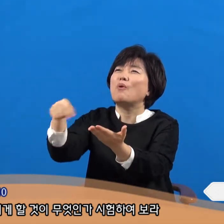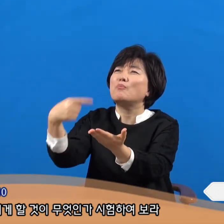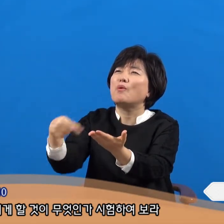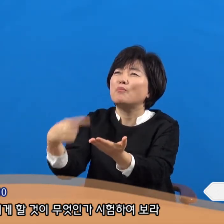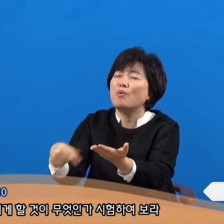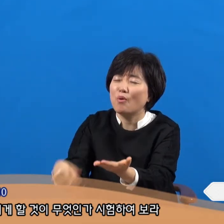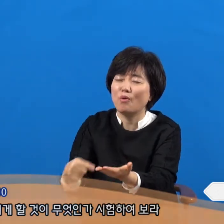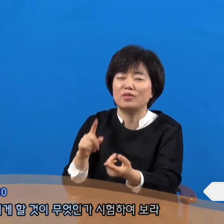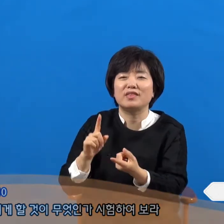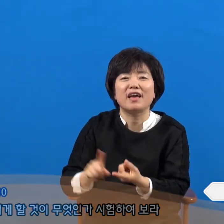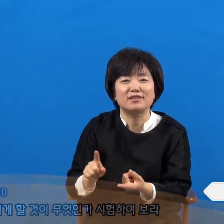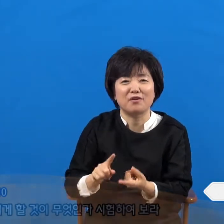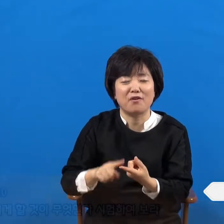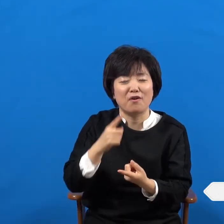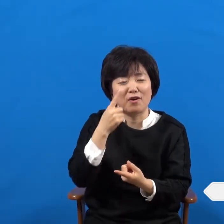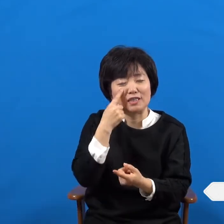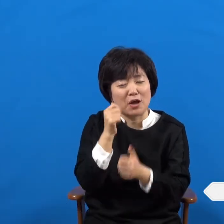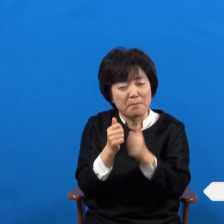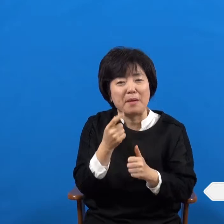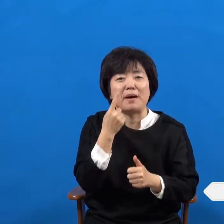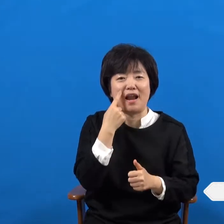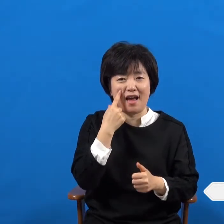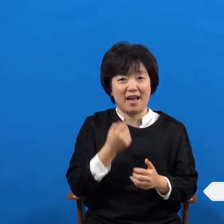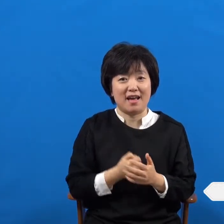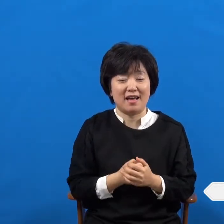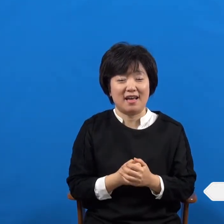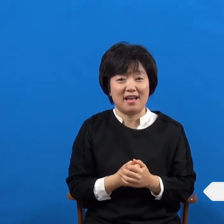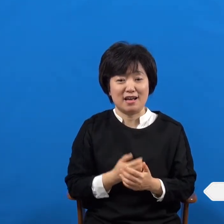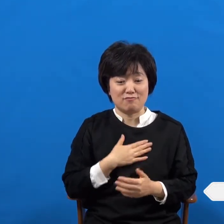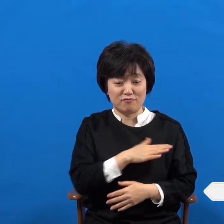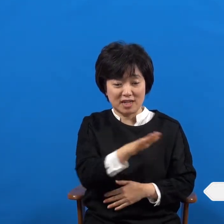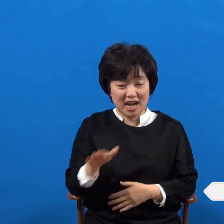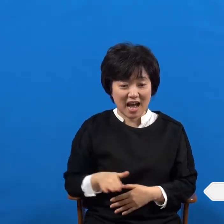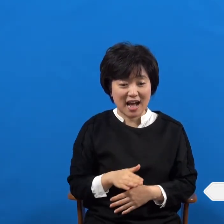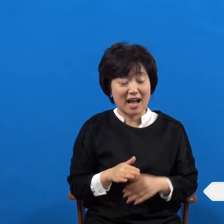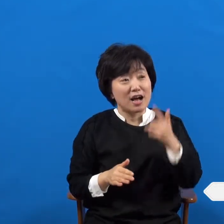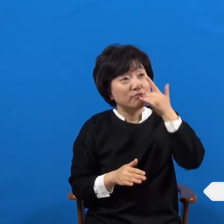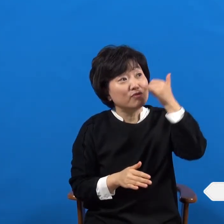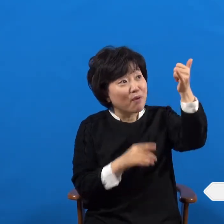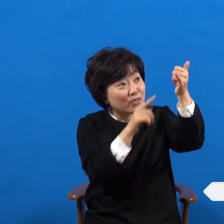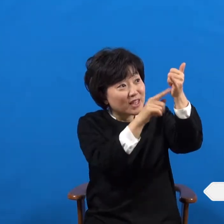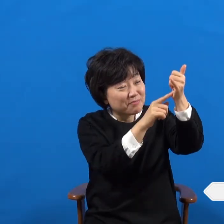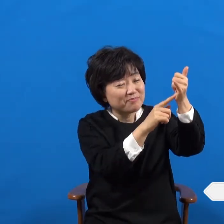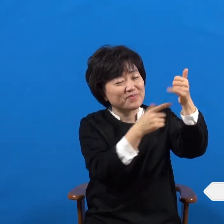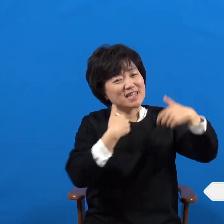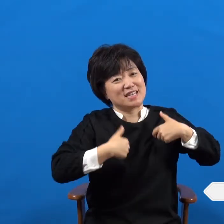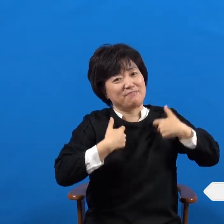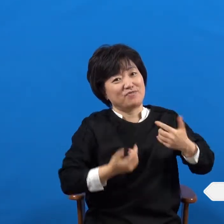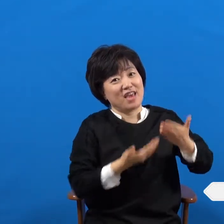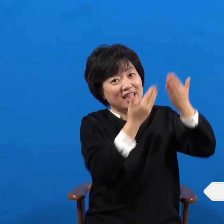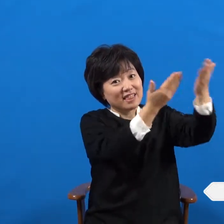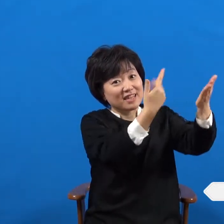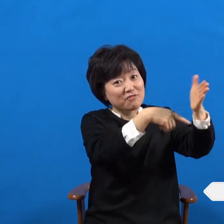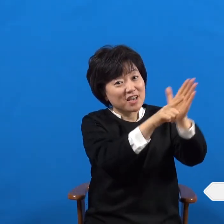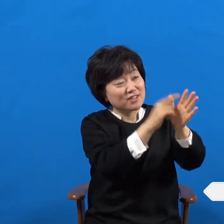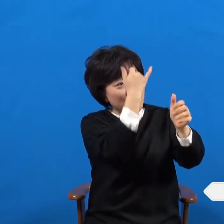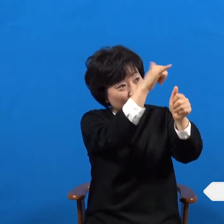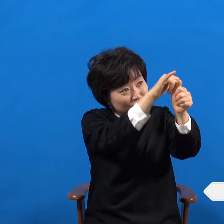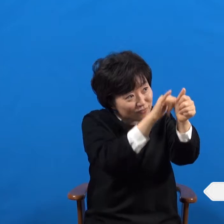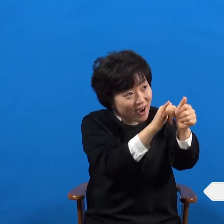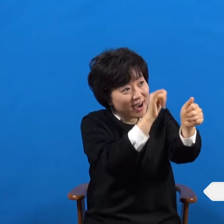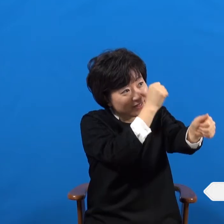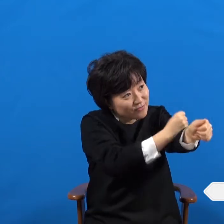무엇인가 시험하여 보라. 우리가 육신의 부모님을 기쁘시게 하기 위해서 효도하고